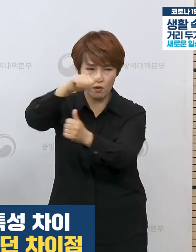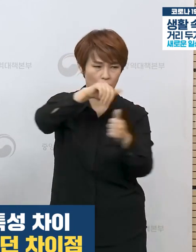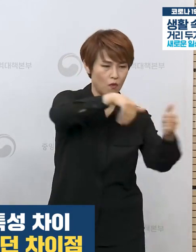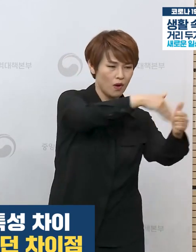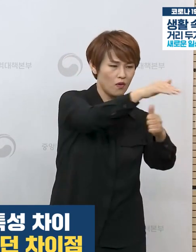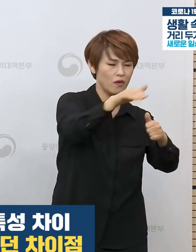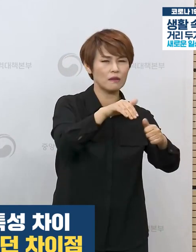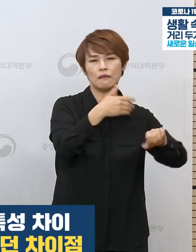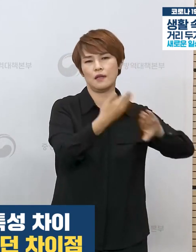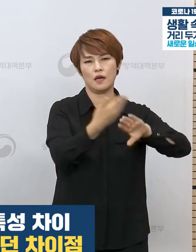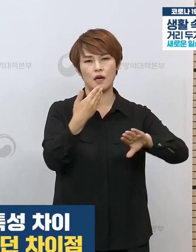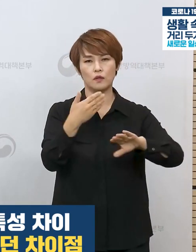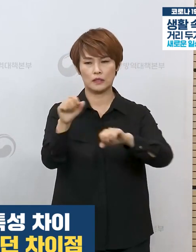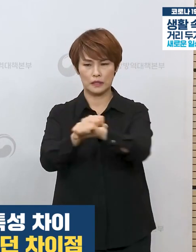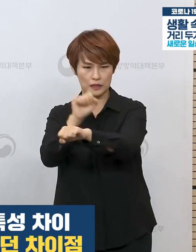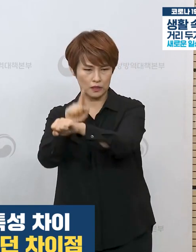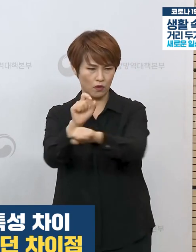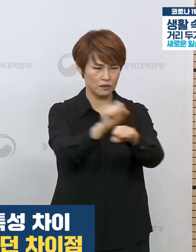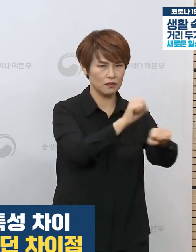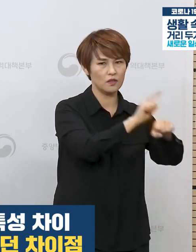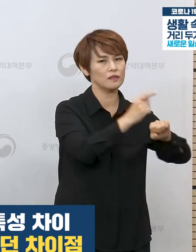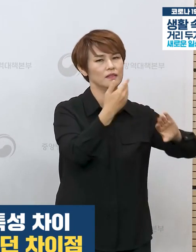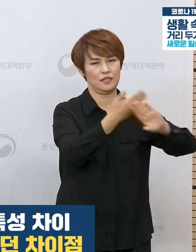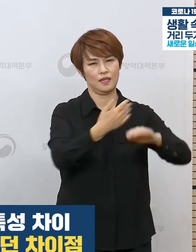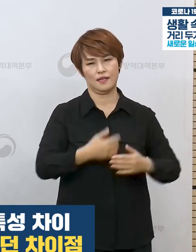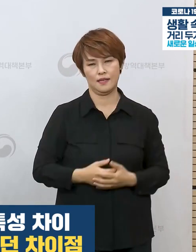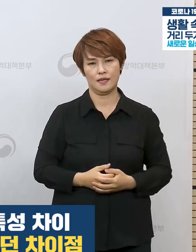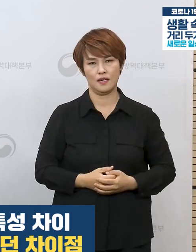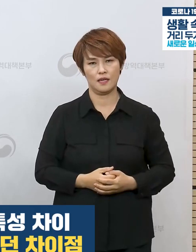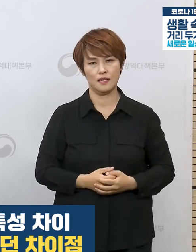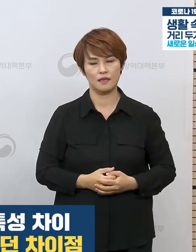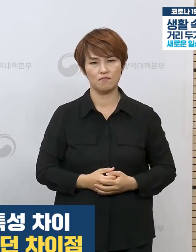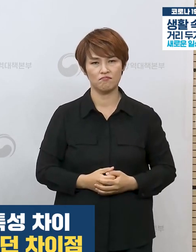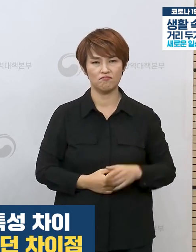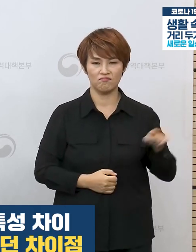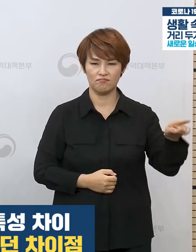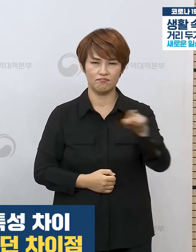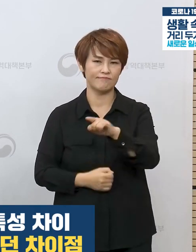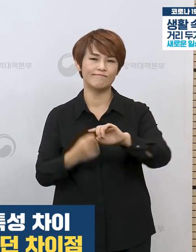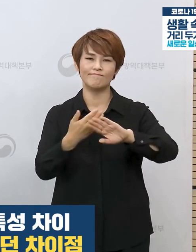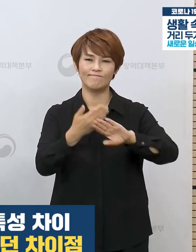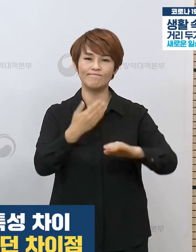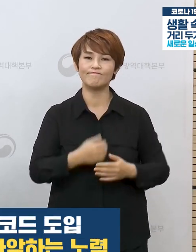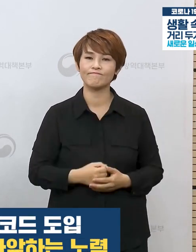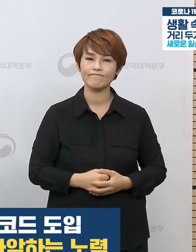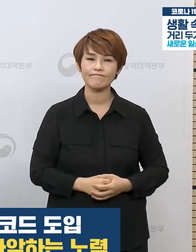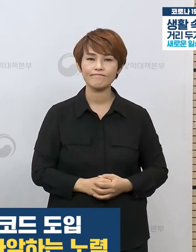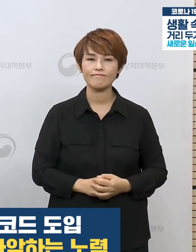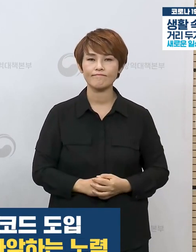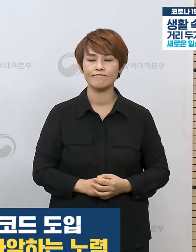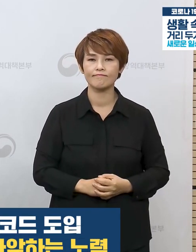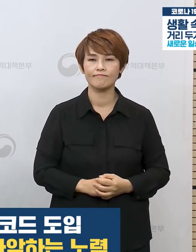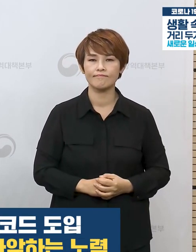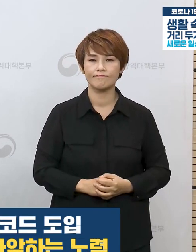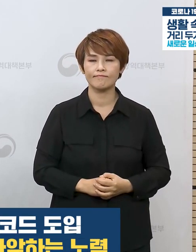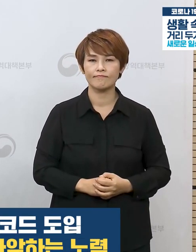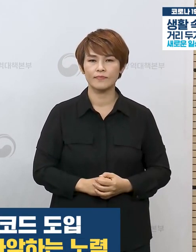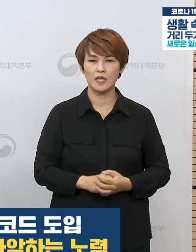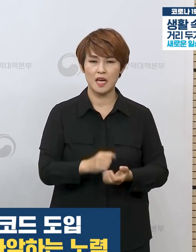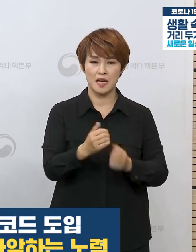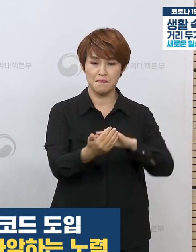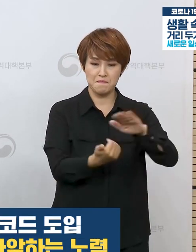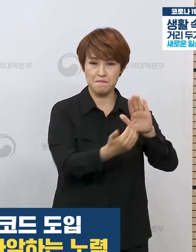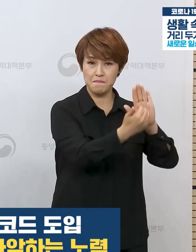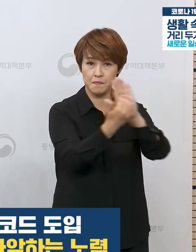또 저희가 대응을 할 수 있었던 그런 차이점, 두 가지 차이점이 있다고 보고 있습니다. 그거를